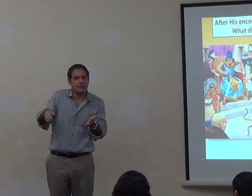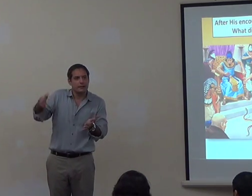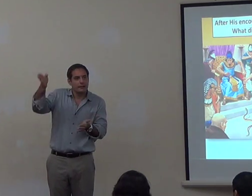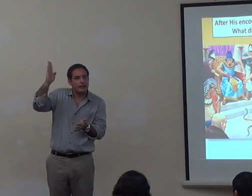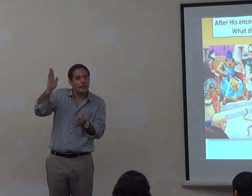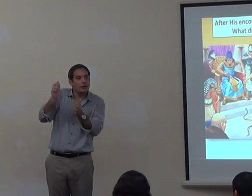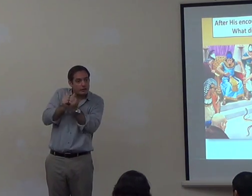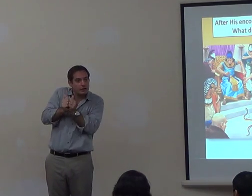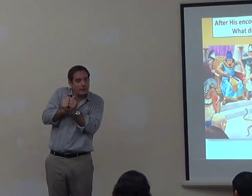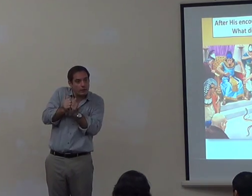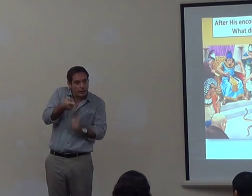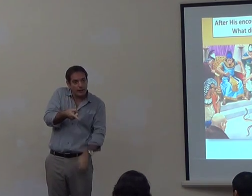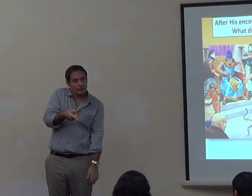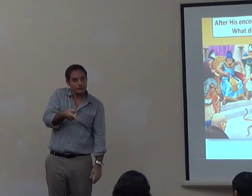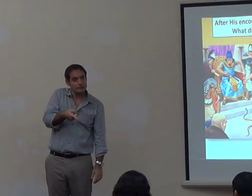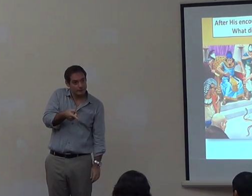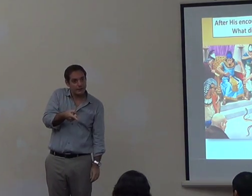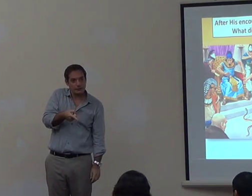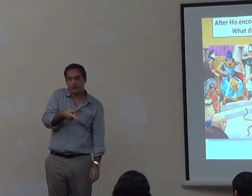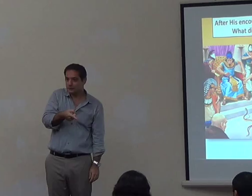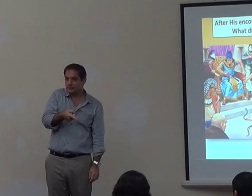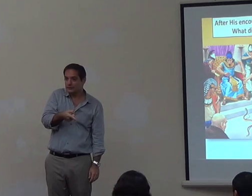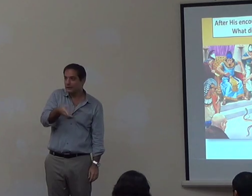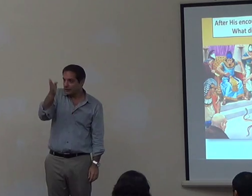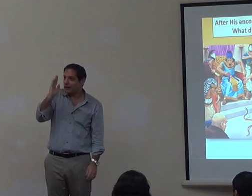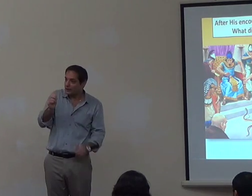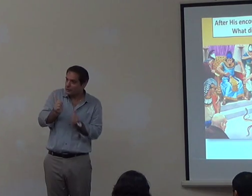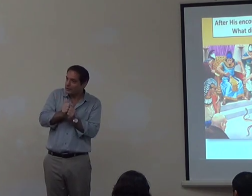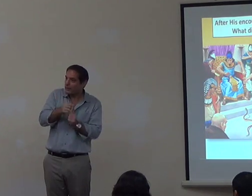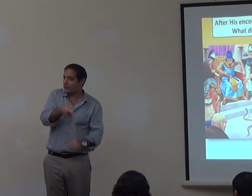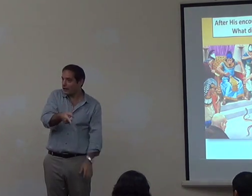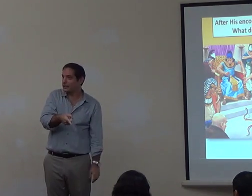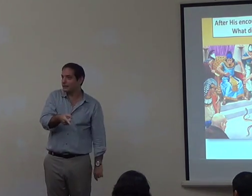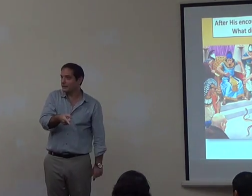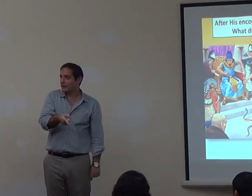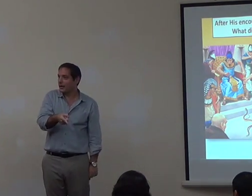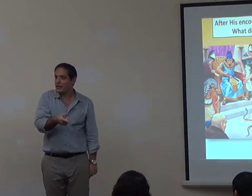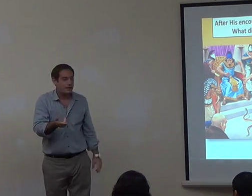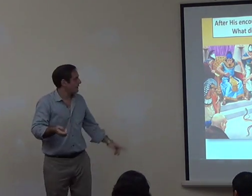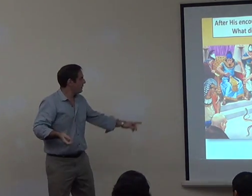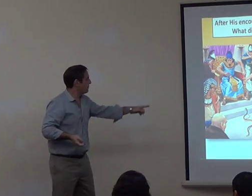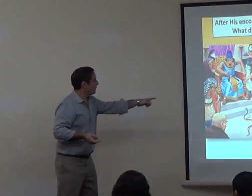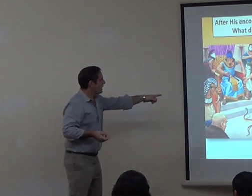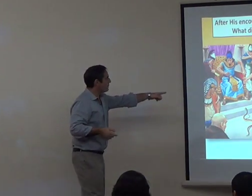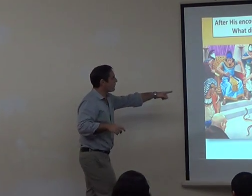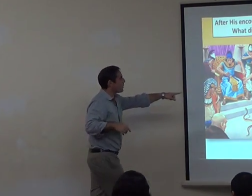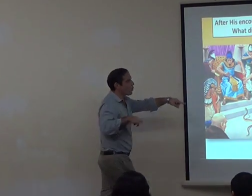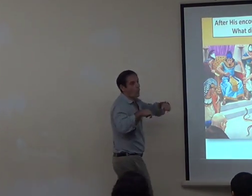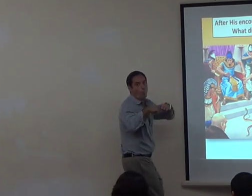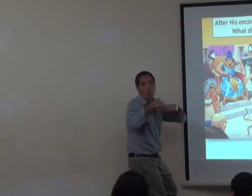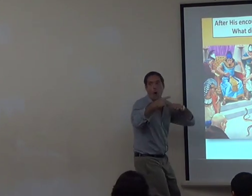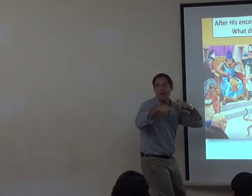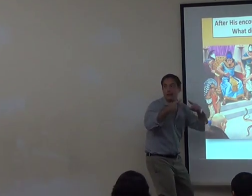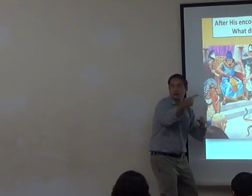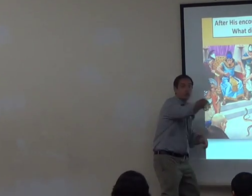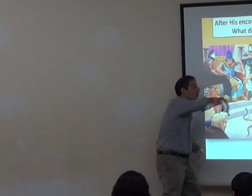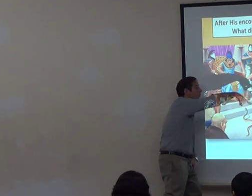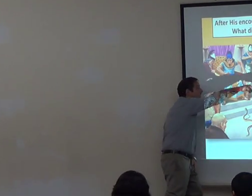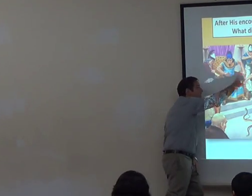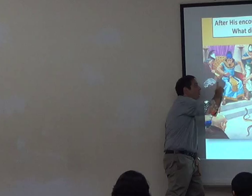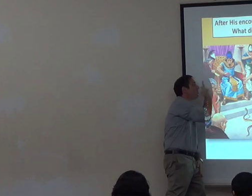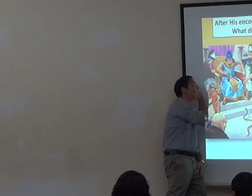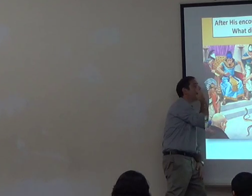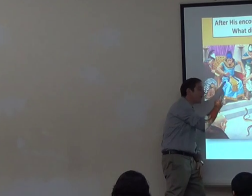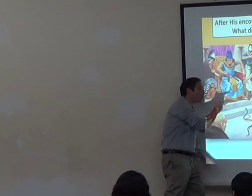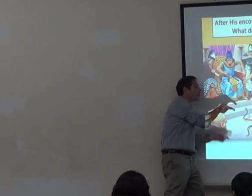qué? Que Dios estaba con él. Que Dios estaba con él. ¿Ok? ¿Por qué? Porque cuando